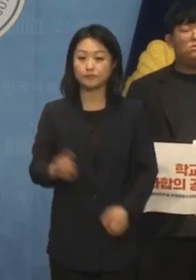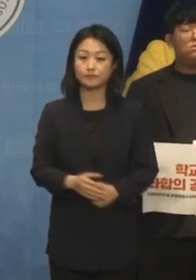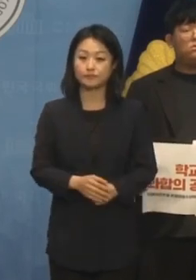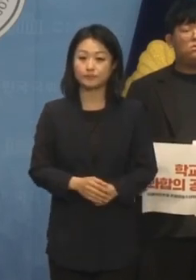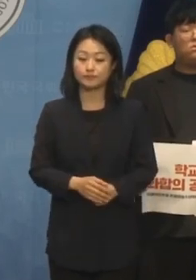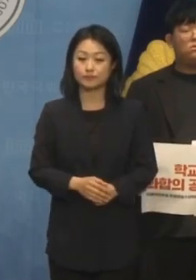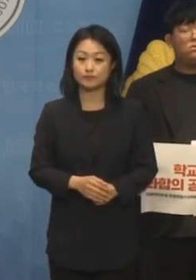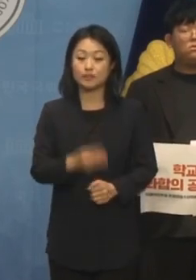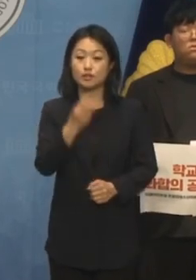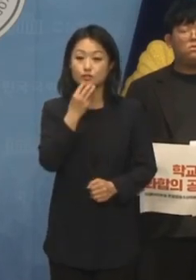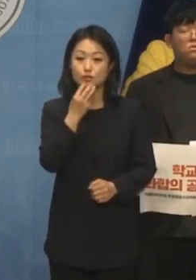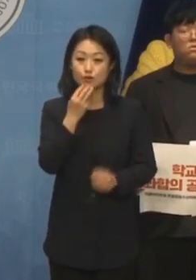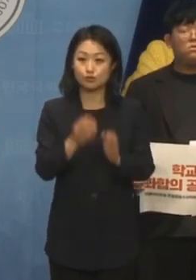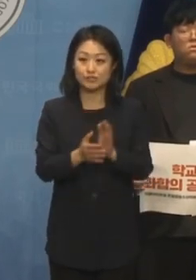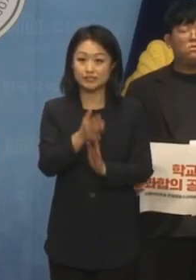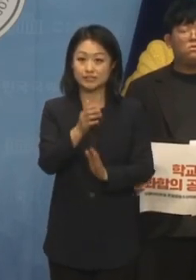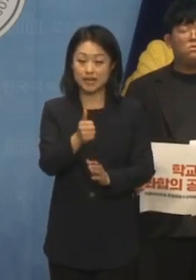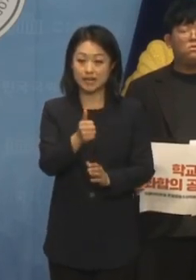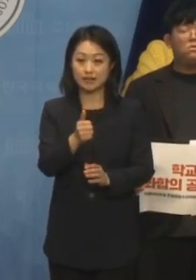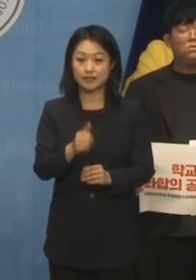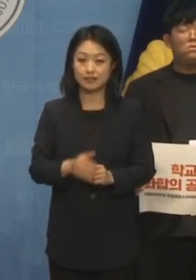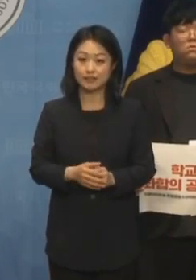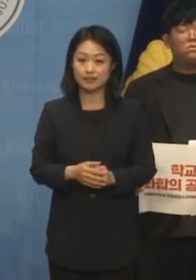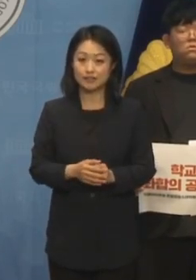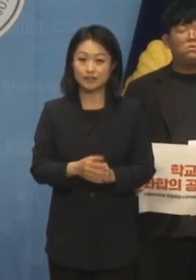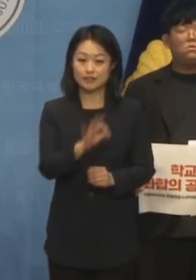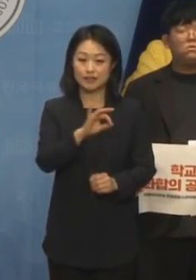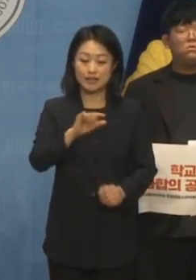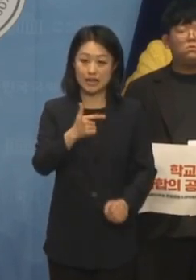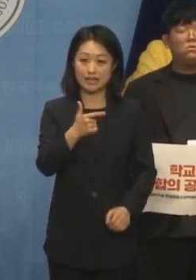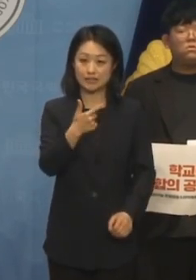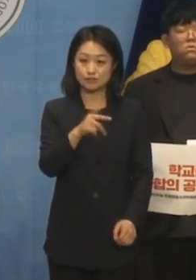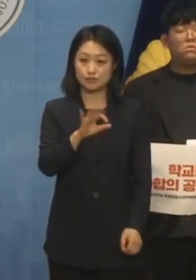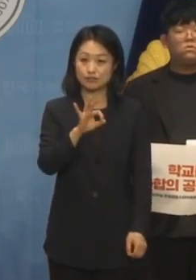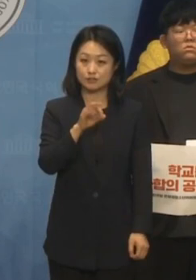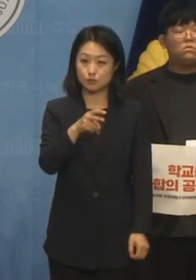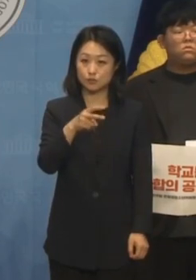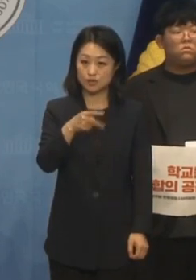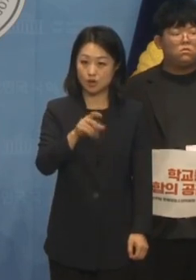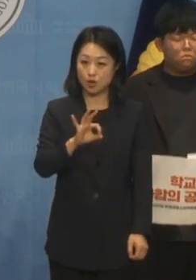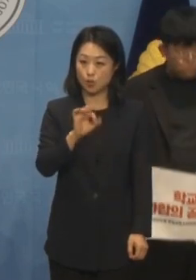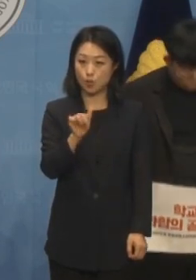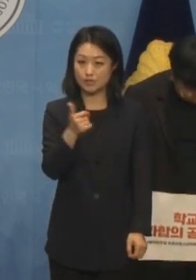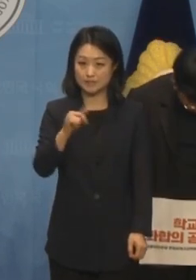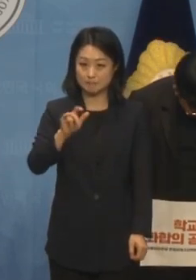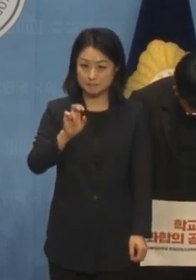다음으로 서울시당 청소년위원회 안수연, 오지민, 연우준 위원도 참석하셨습니다.